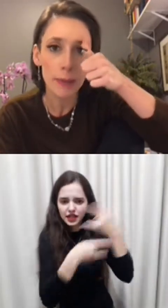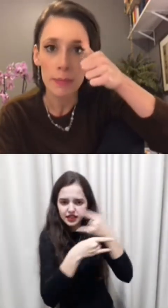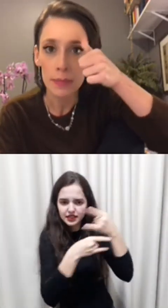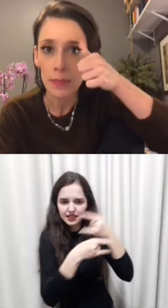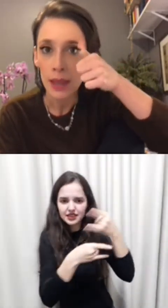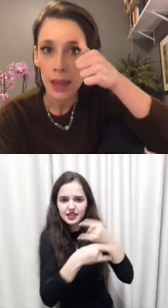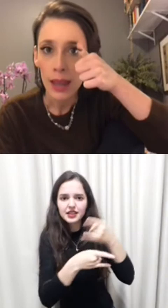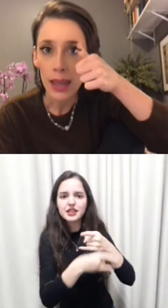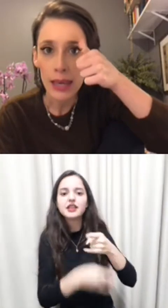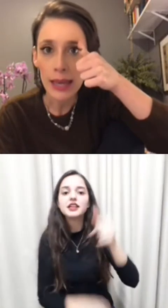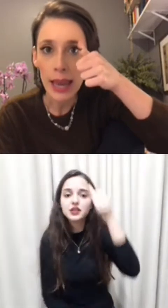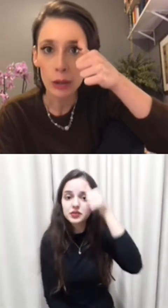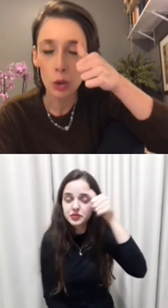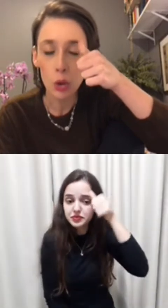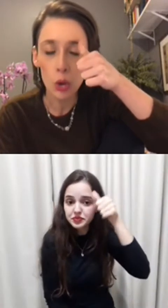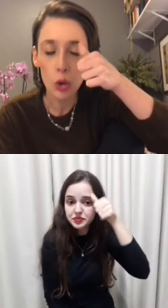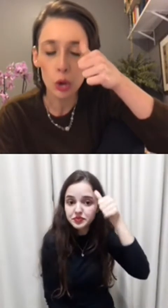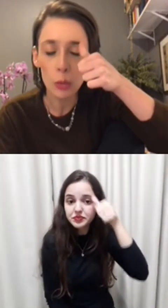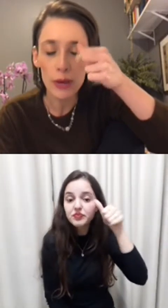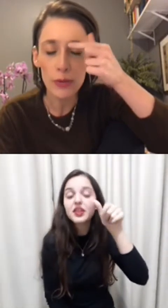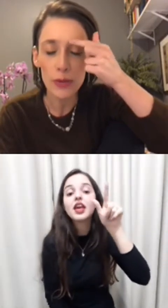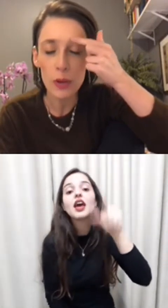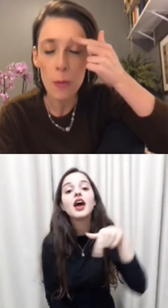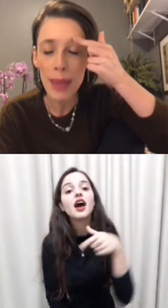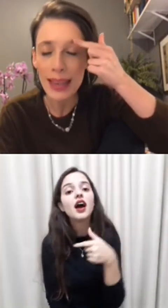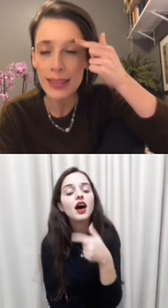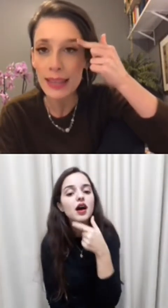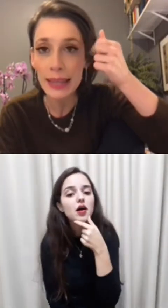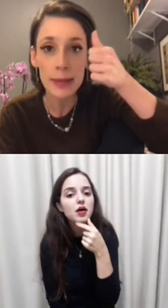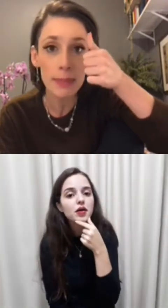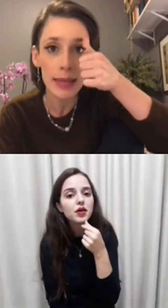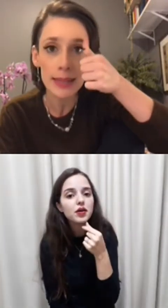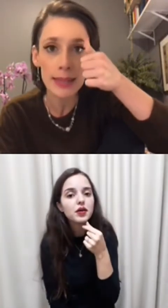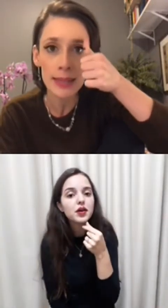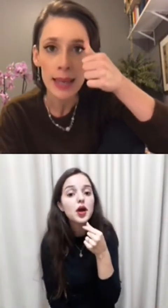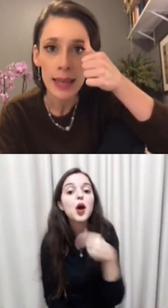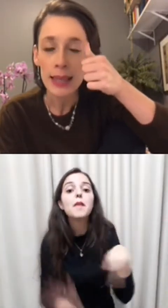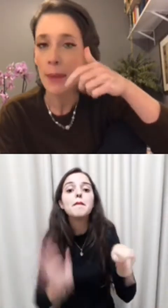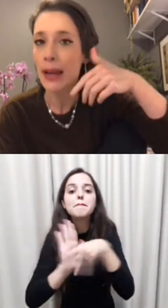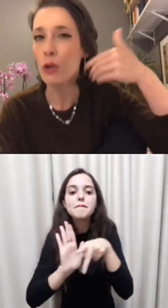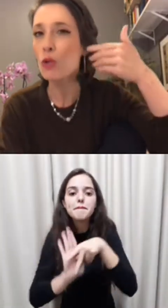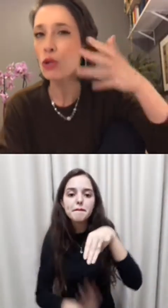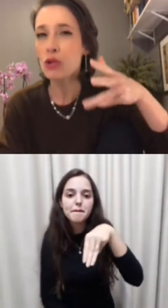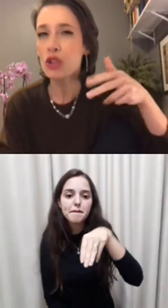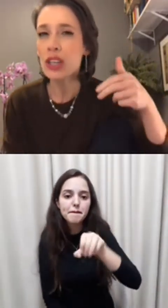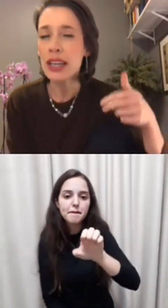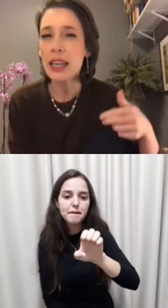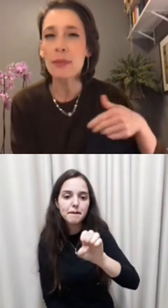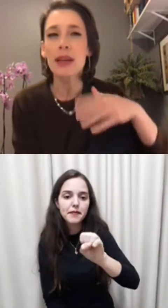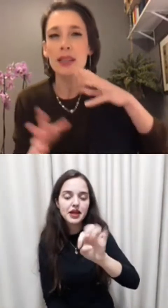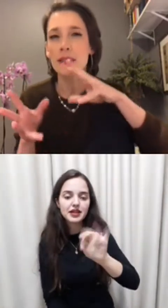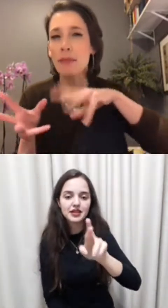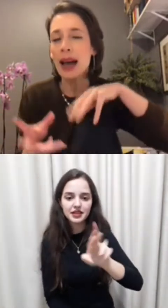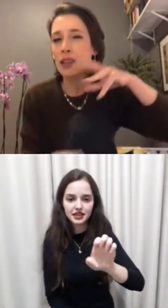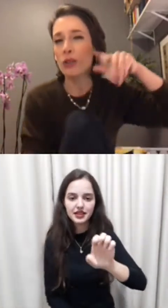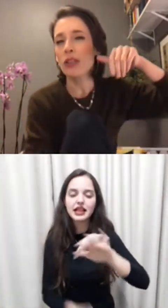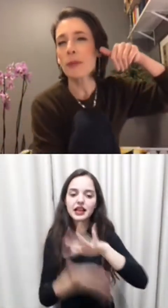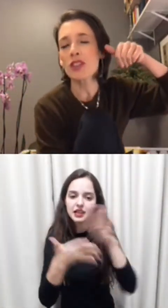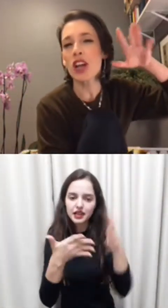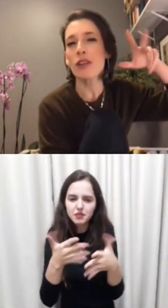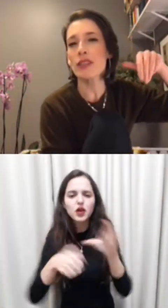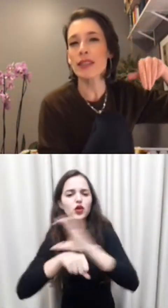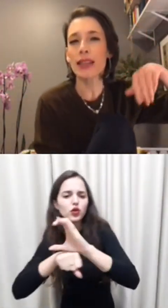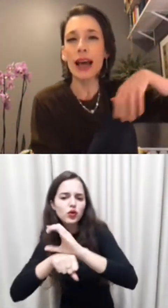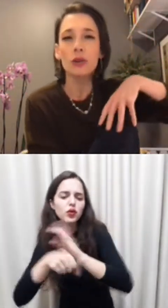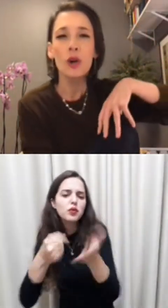Gerlan. Ele é do perfil Mestre Libras. Trabalha com cursos de Libras, básico,